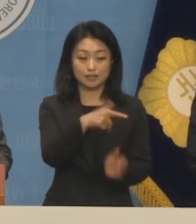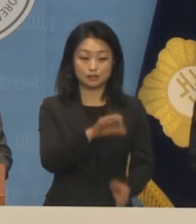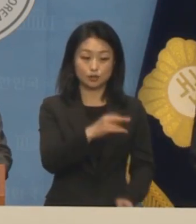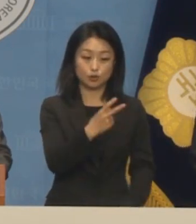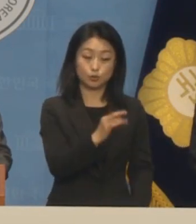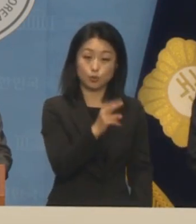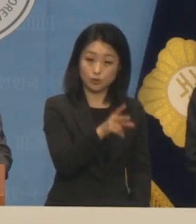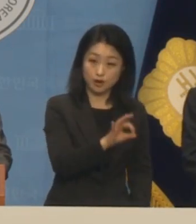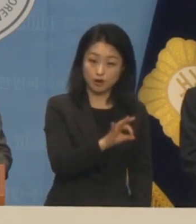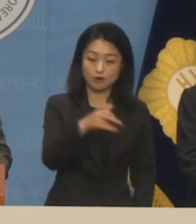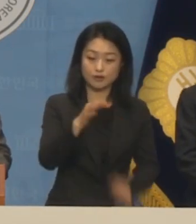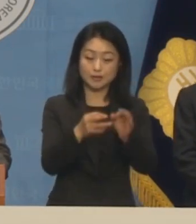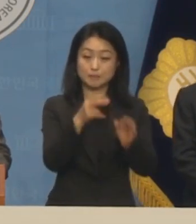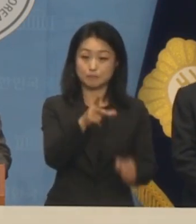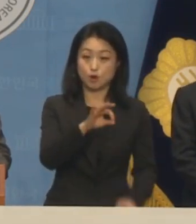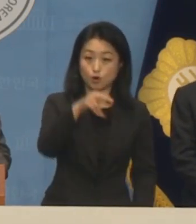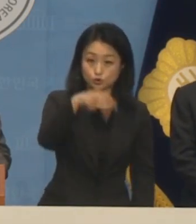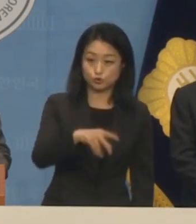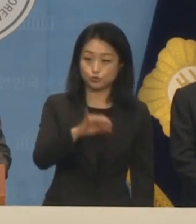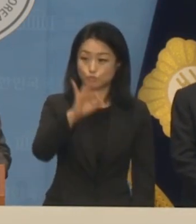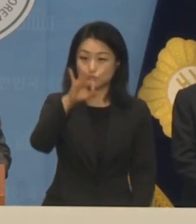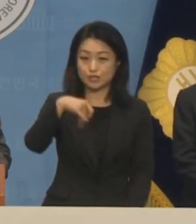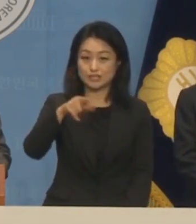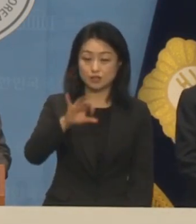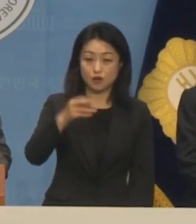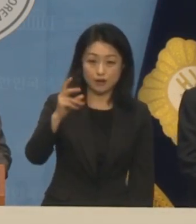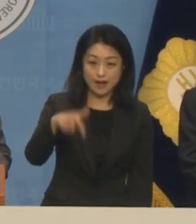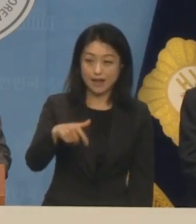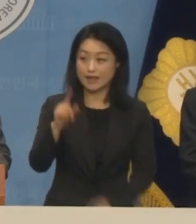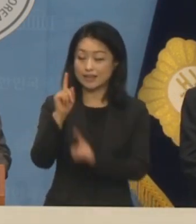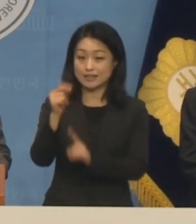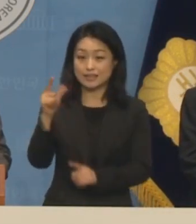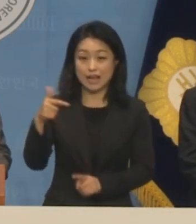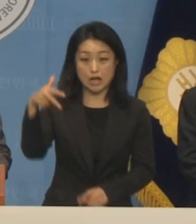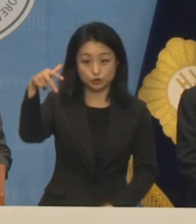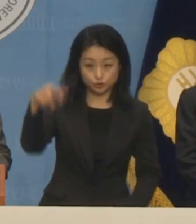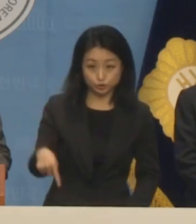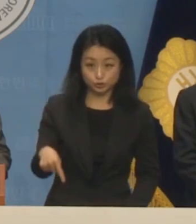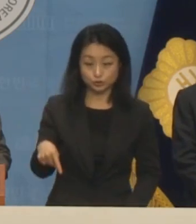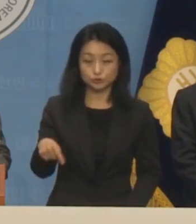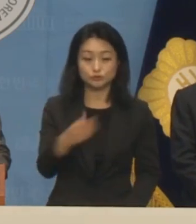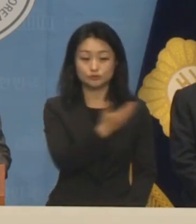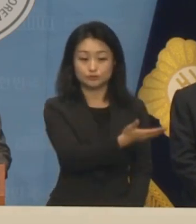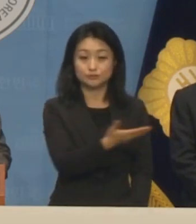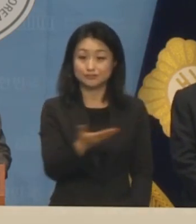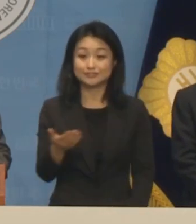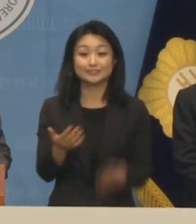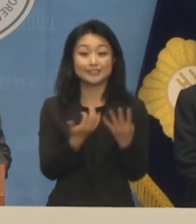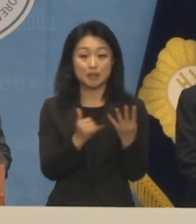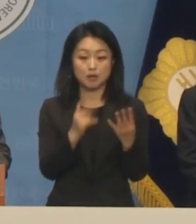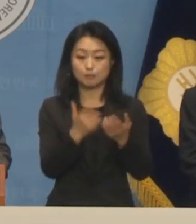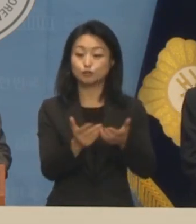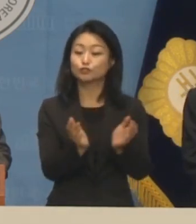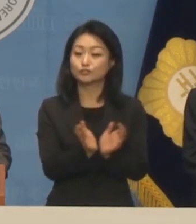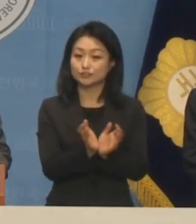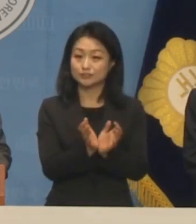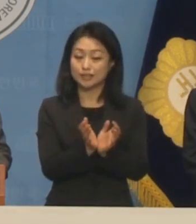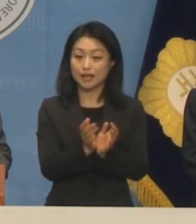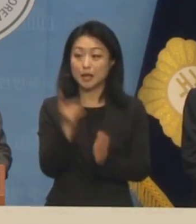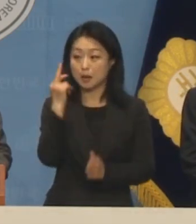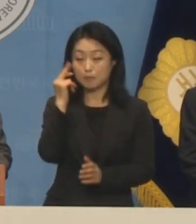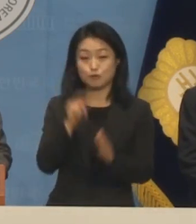의원, 김병주 의원, 위성락 의원, 이한주 민주연구원 원장으로 구성된 더불어민주당